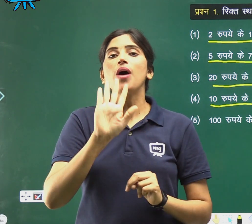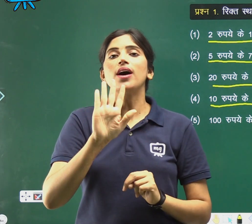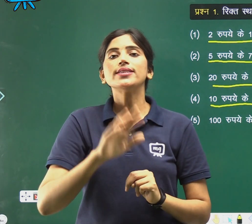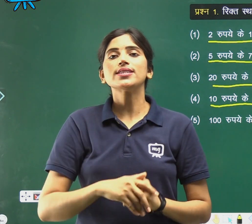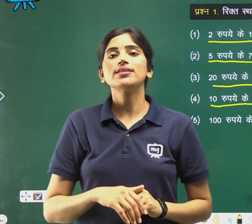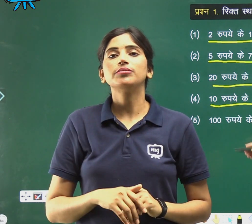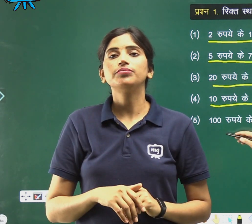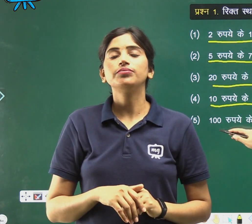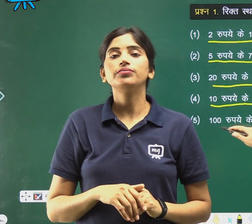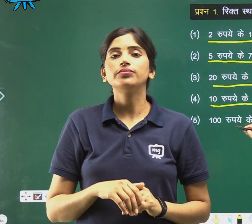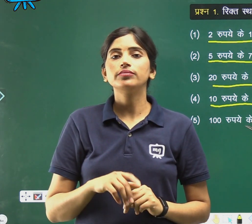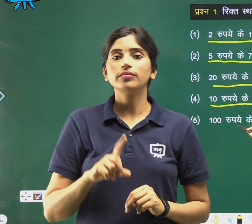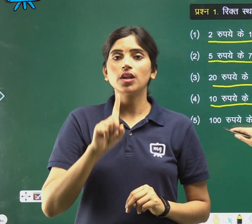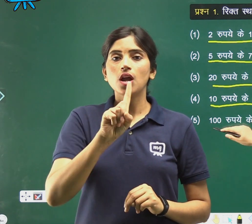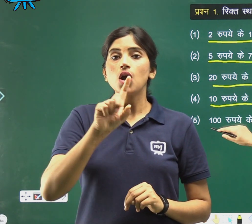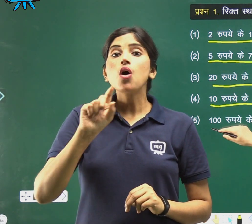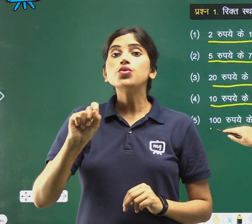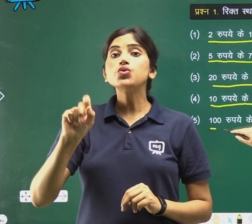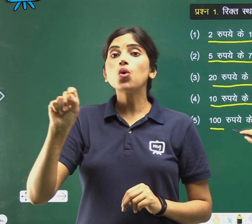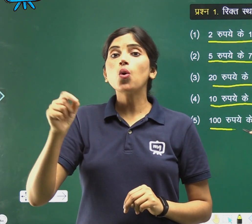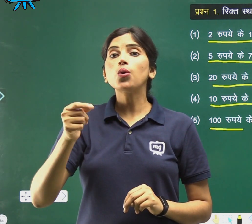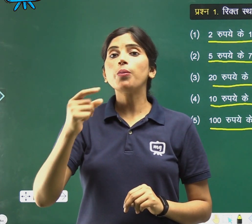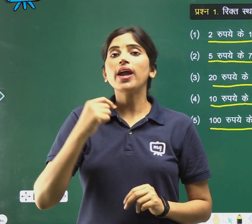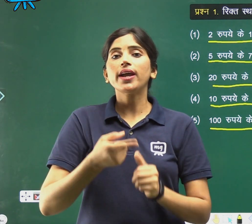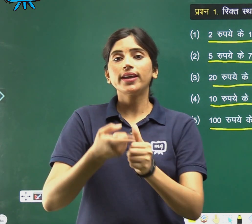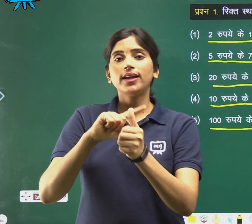5, 100 रुपए के